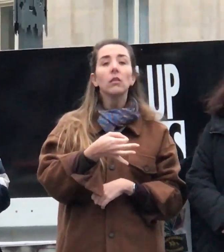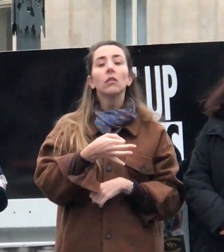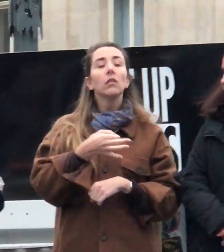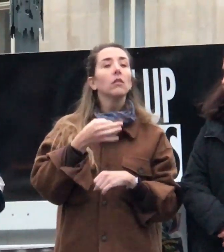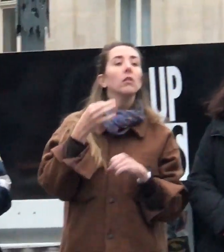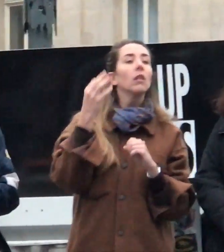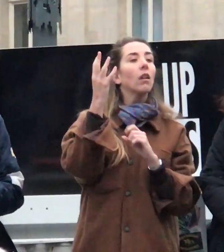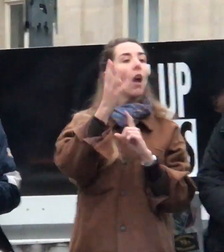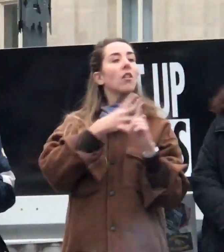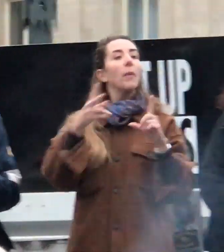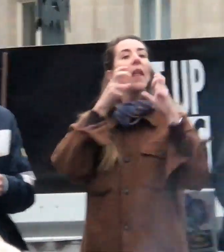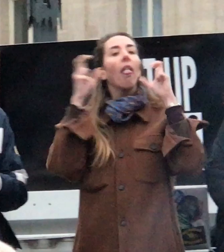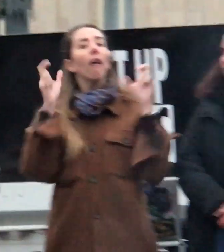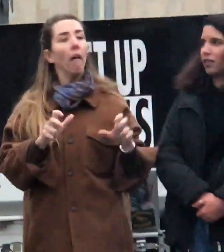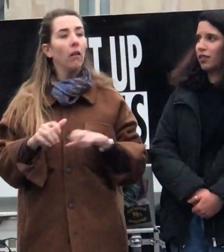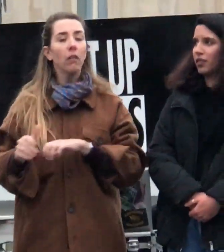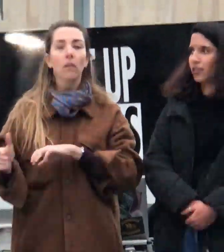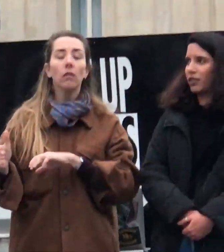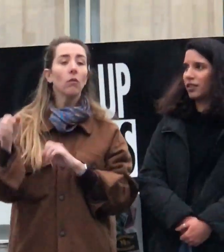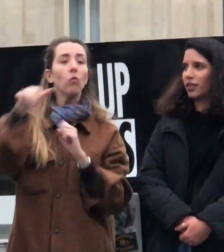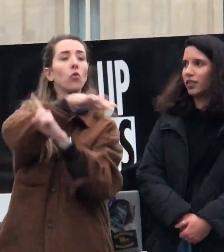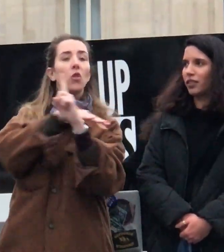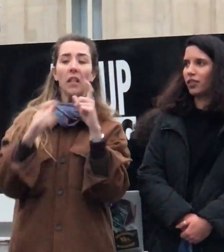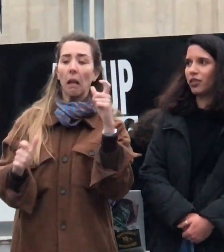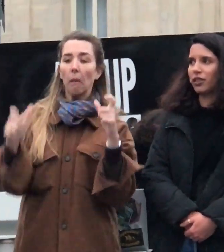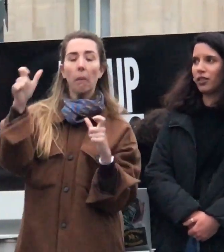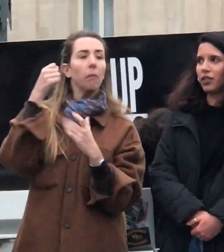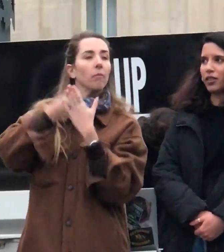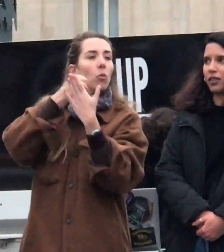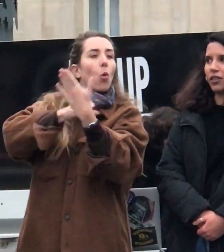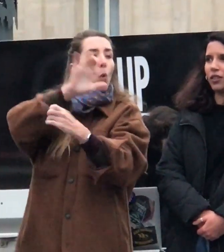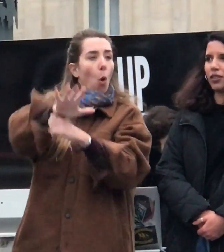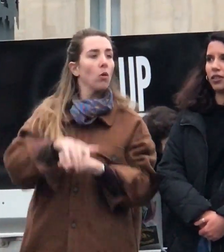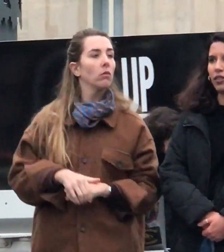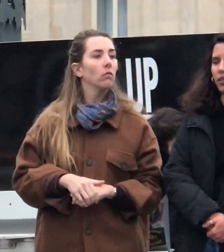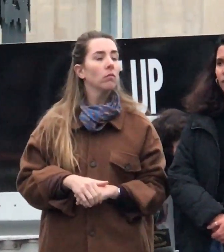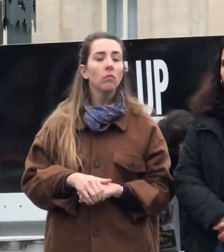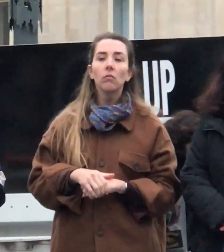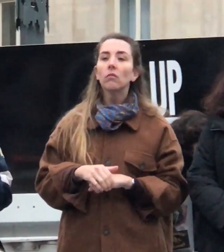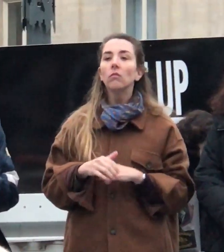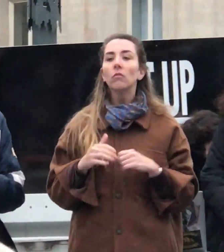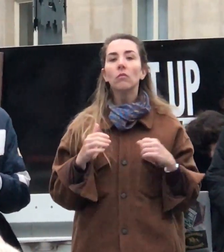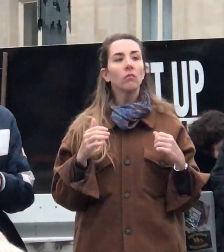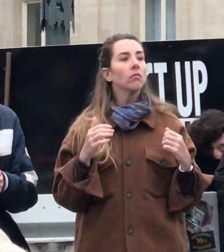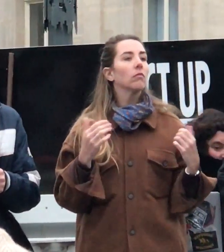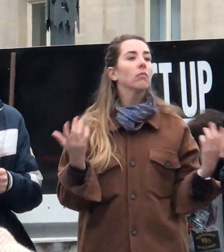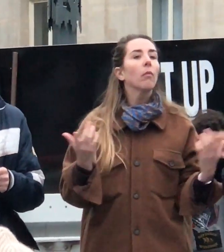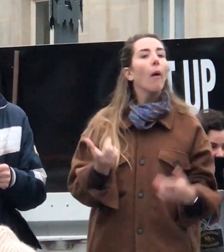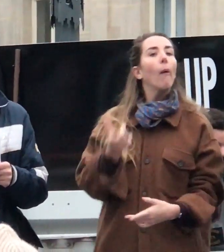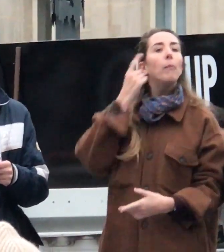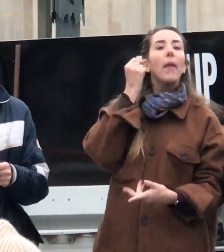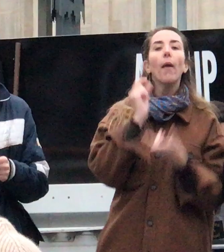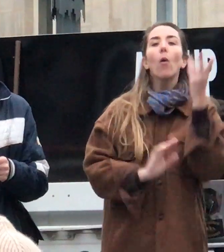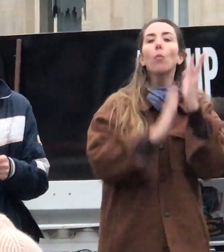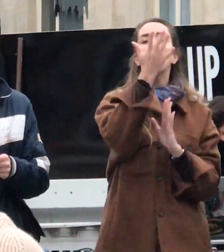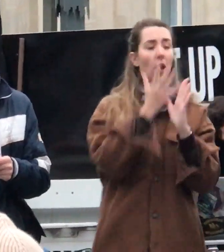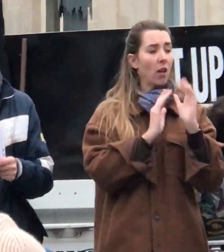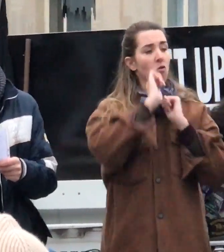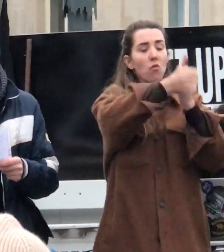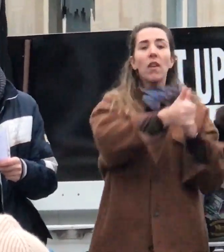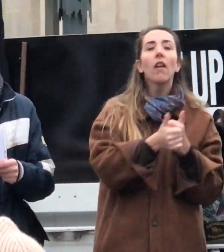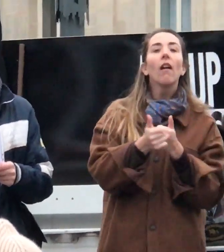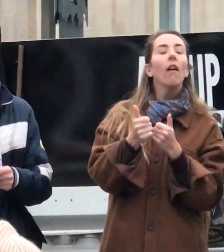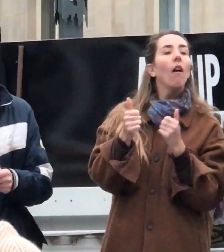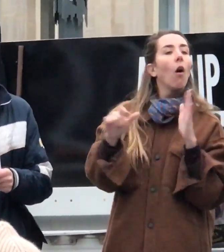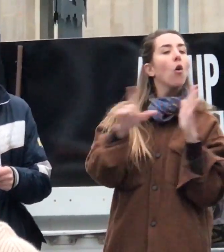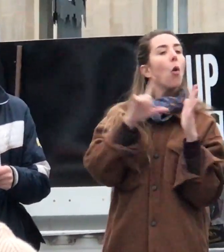LGBT, les luttes sociales. Nous avons subi les PDO bûchers, les réformes pour sauver